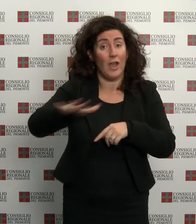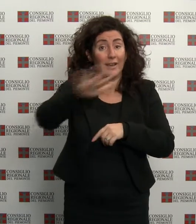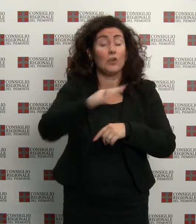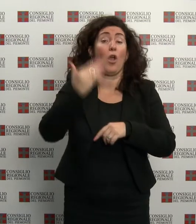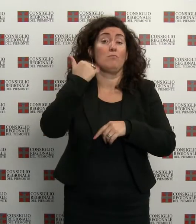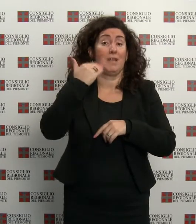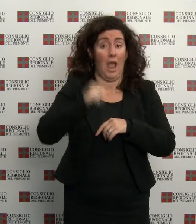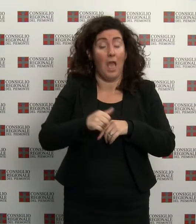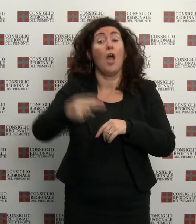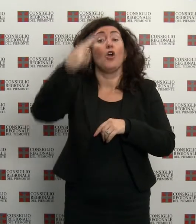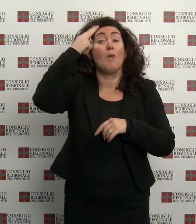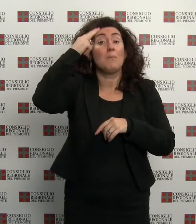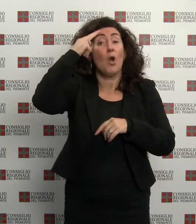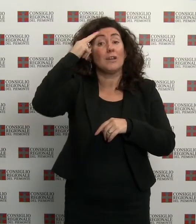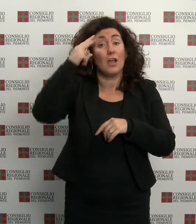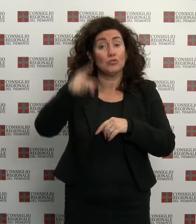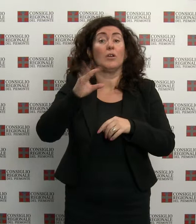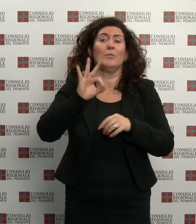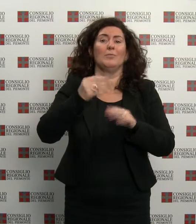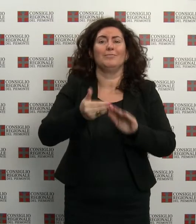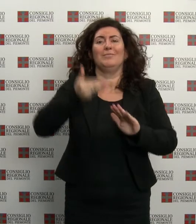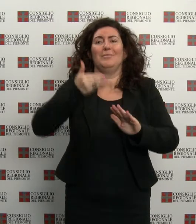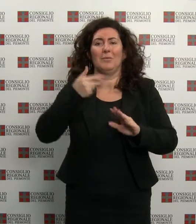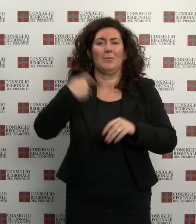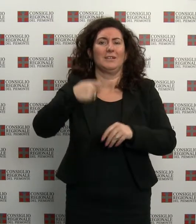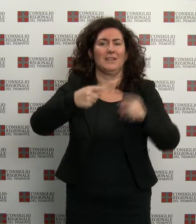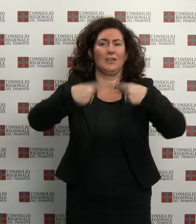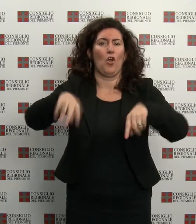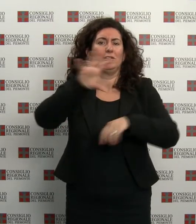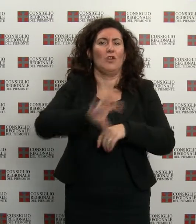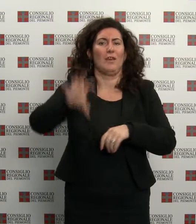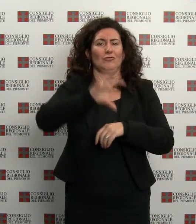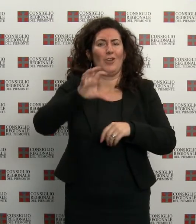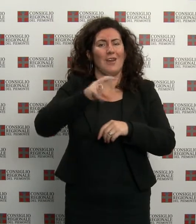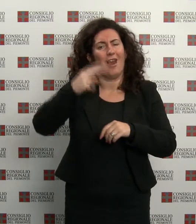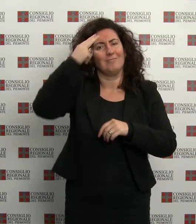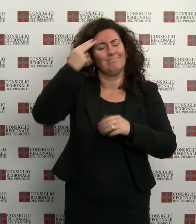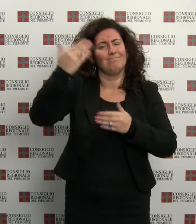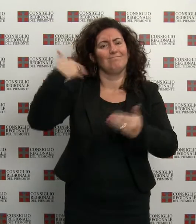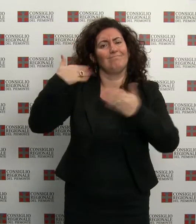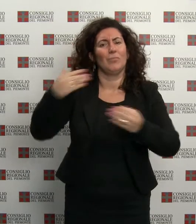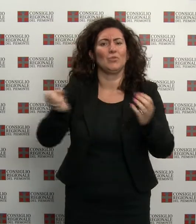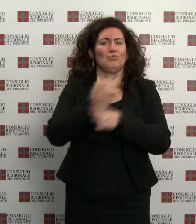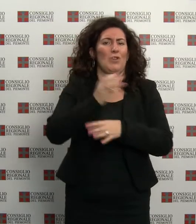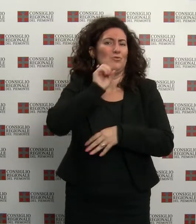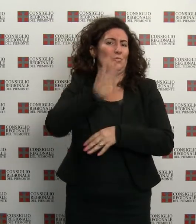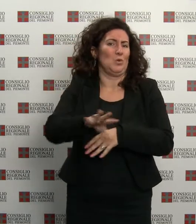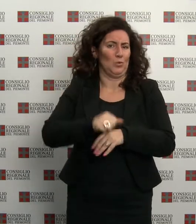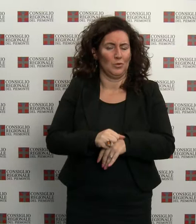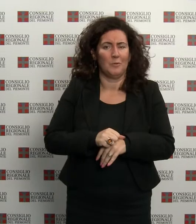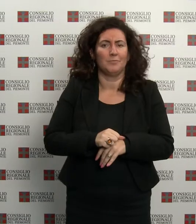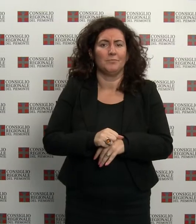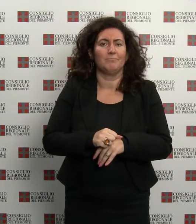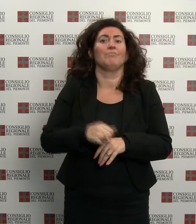La commemorazione è stata preceduta dal discorso del Presidente del Consiglio regionale che ha ripercorso quei tragici eventi. Nell'occasione è stata